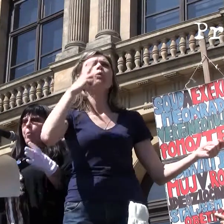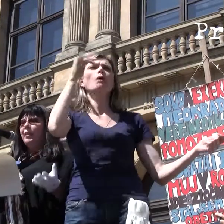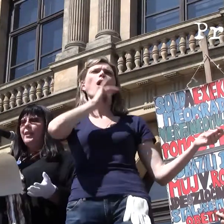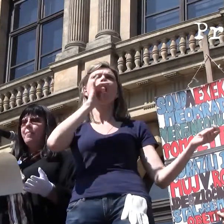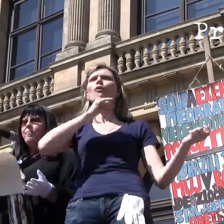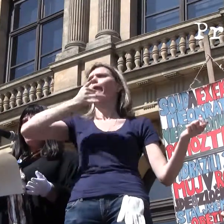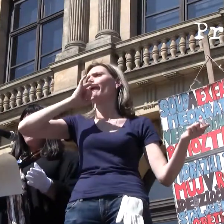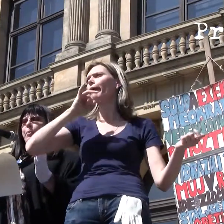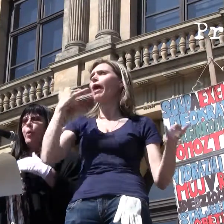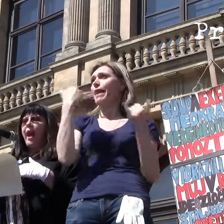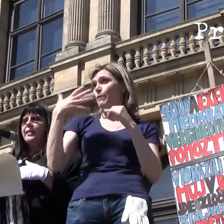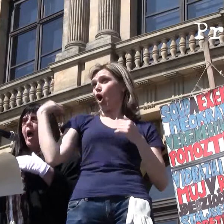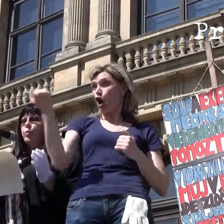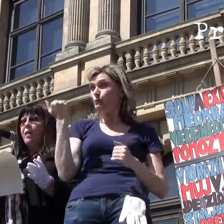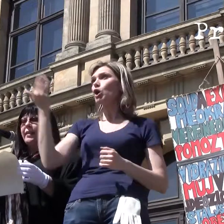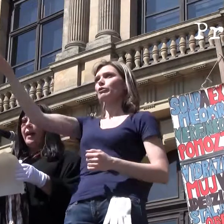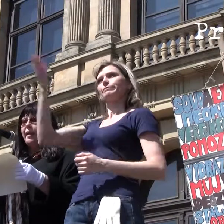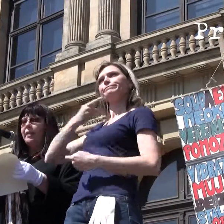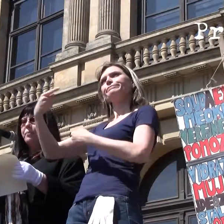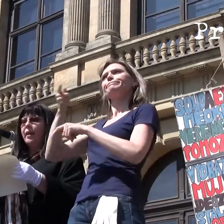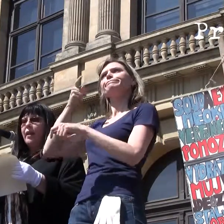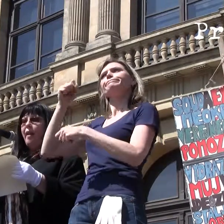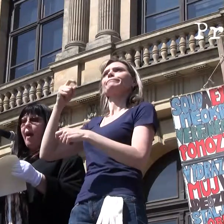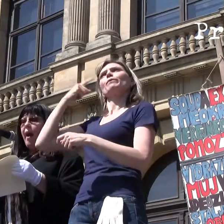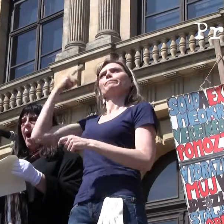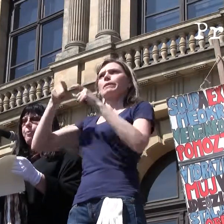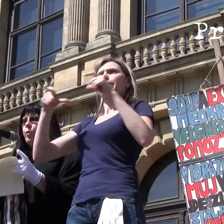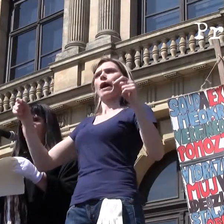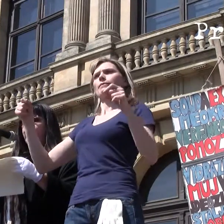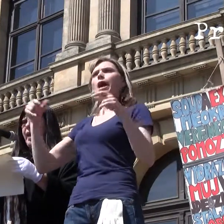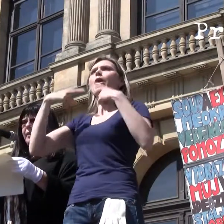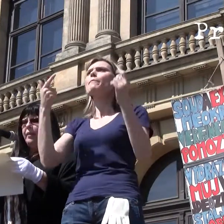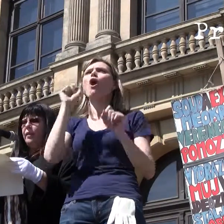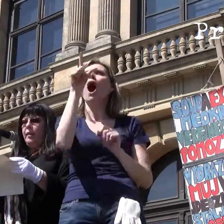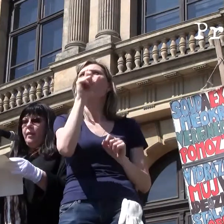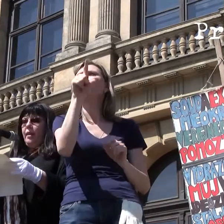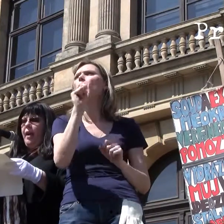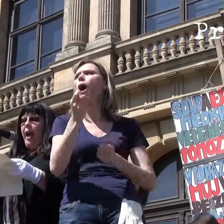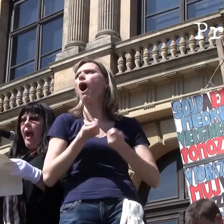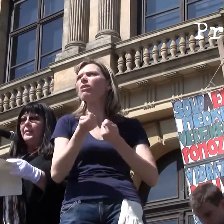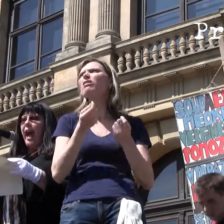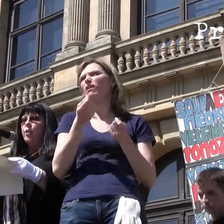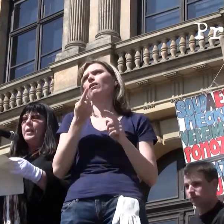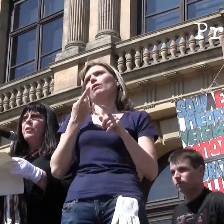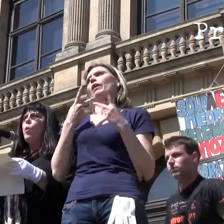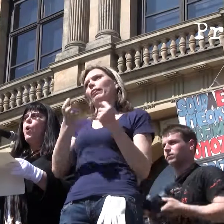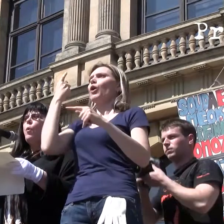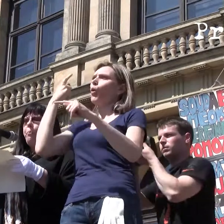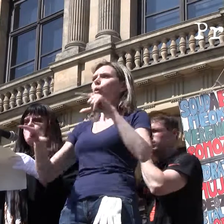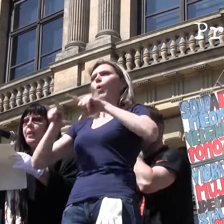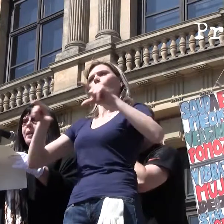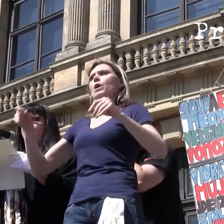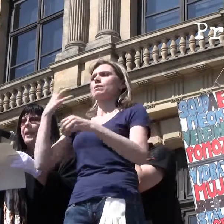například pro plyn nebo pro hraje na automatech a podobně. A zároveň by to